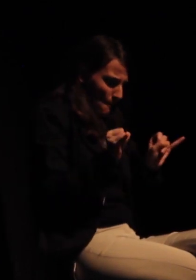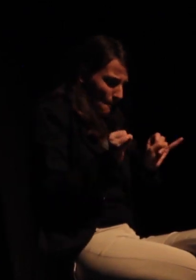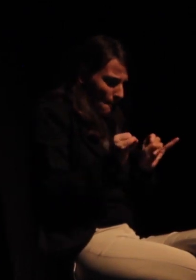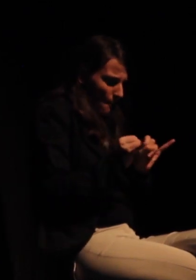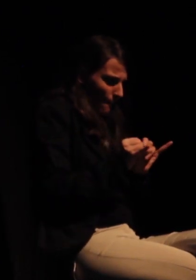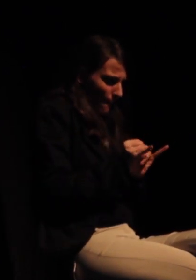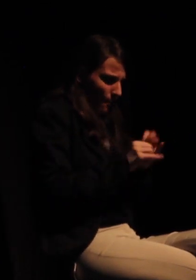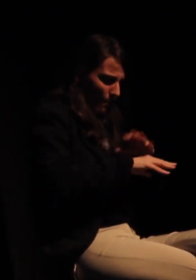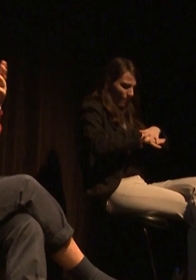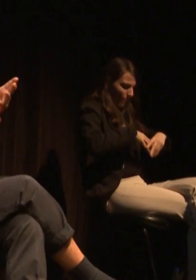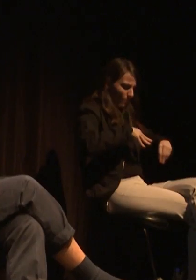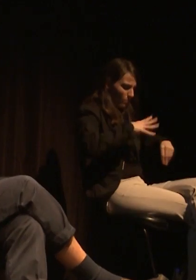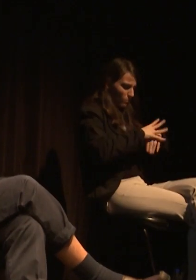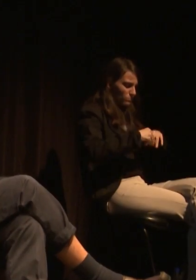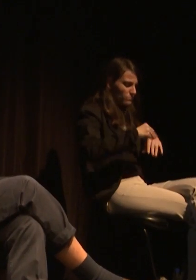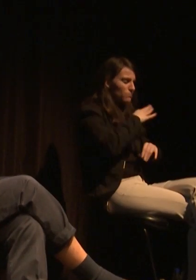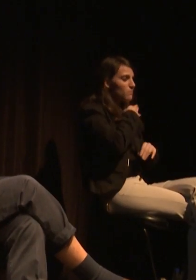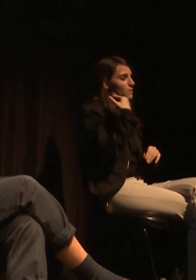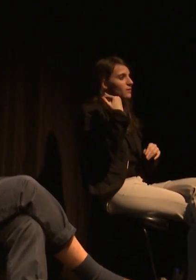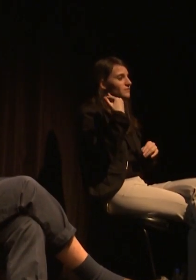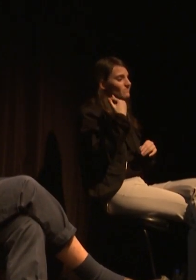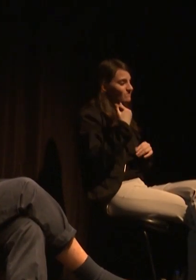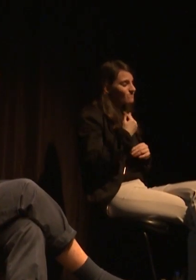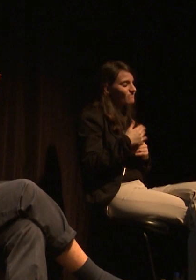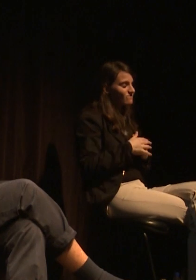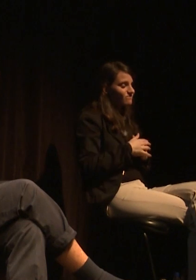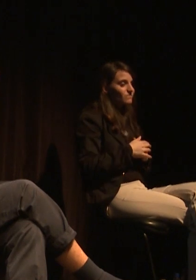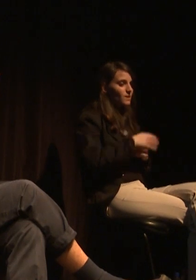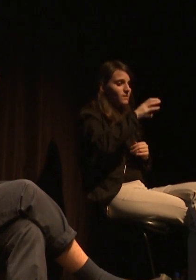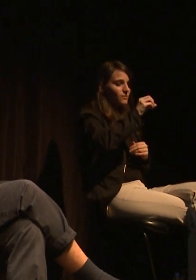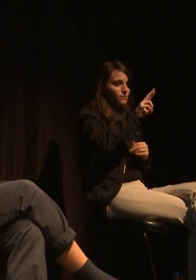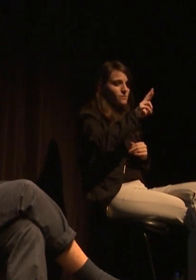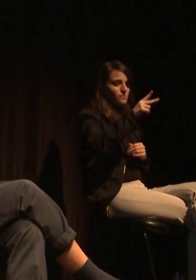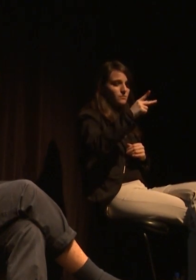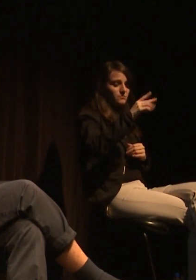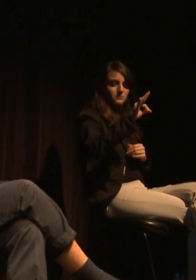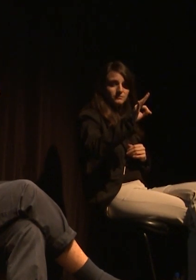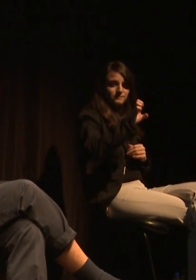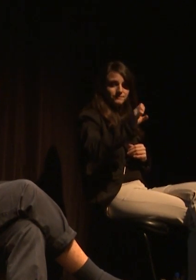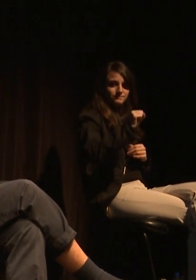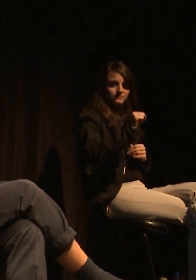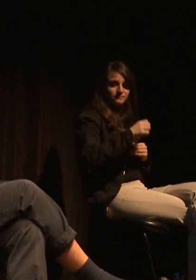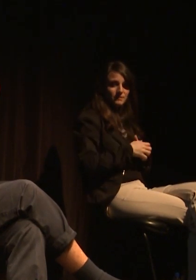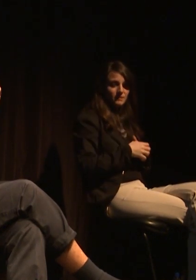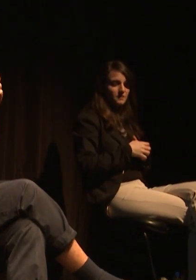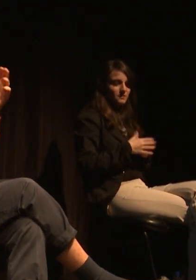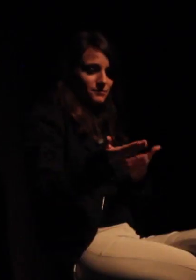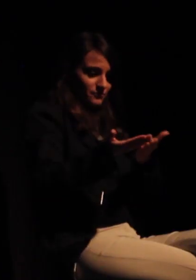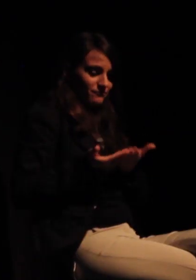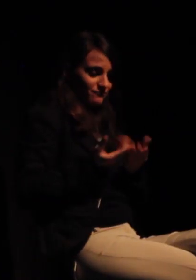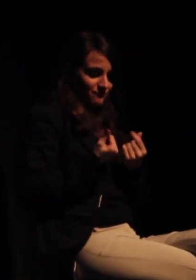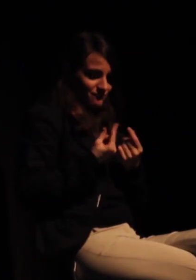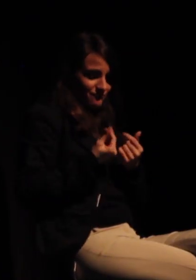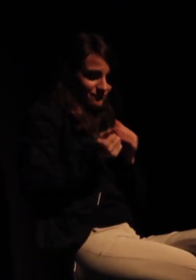sua pele vai caindo e você morre. Os corruptos verdadeiros, a cada propina que recebem ou a